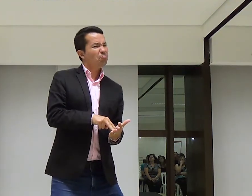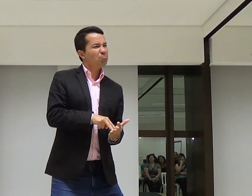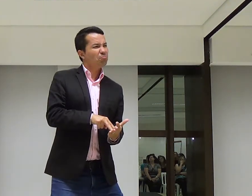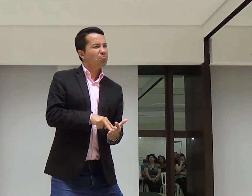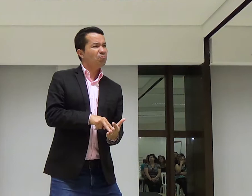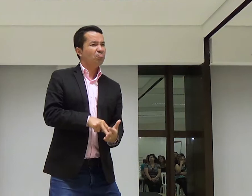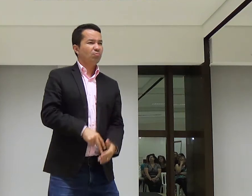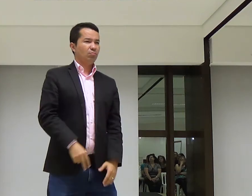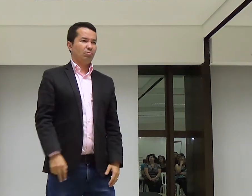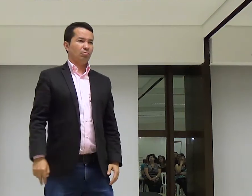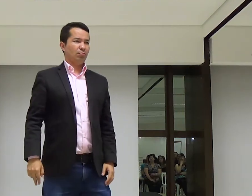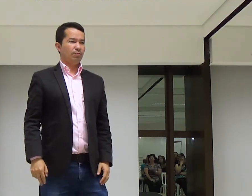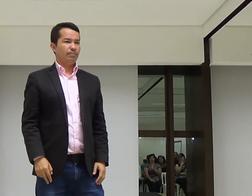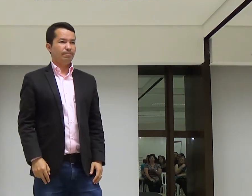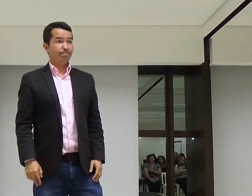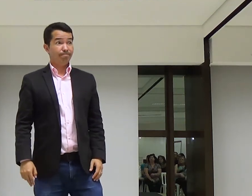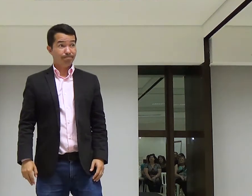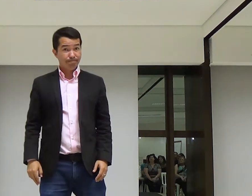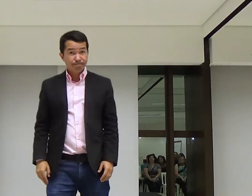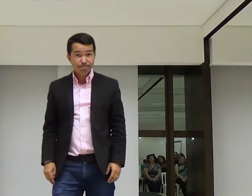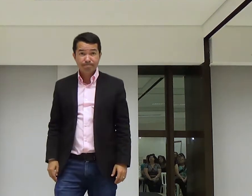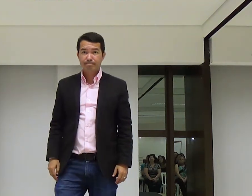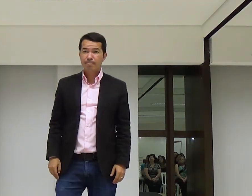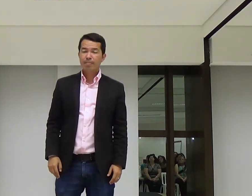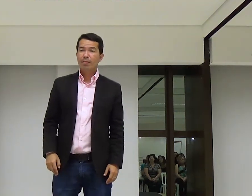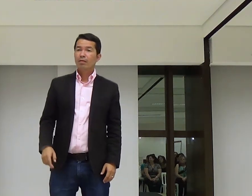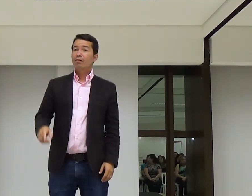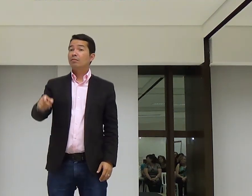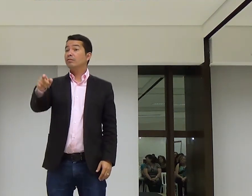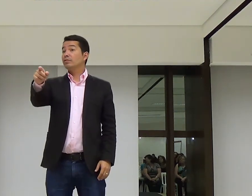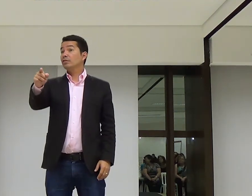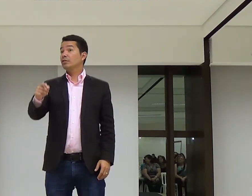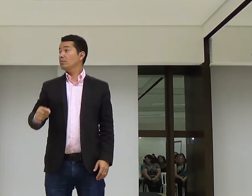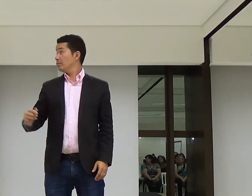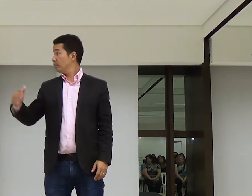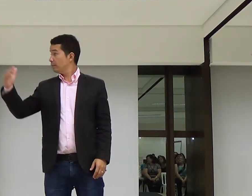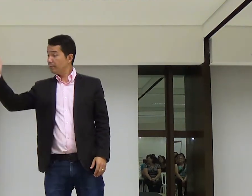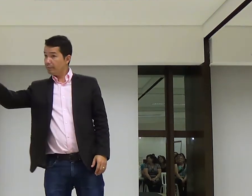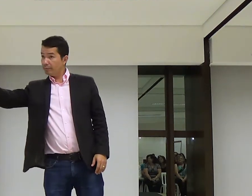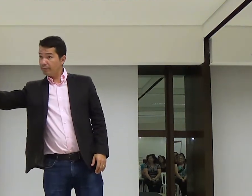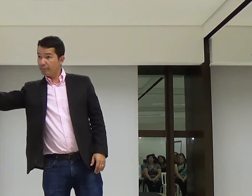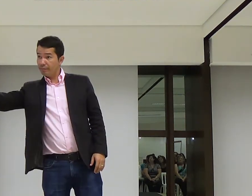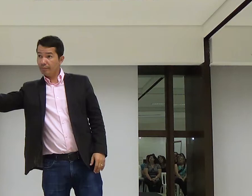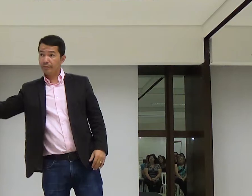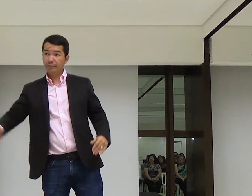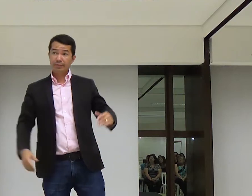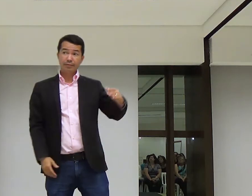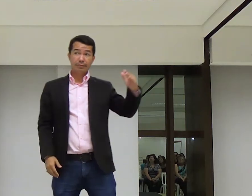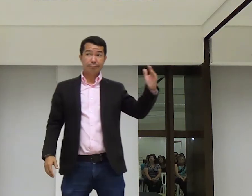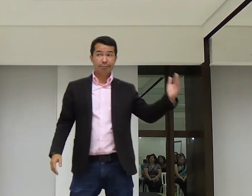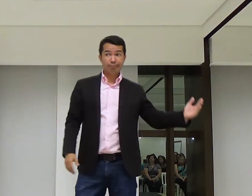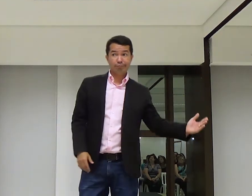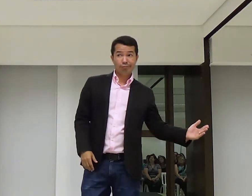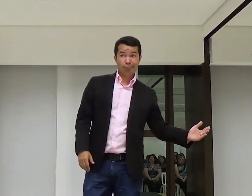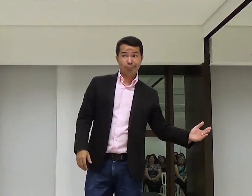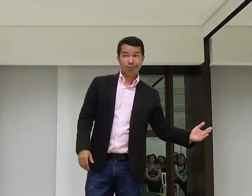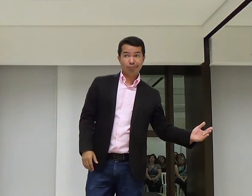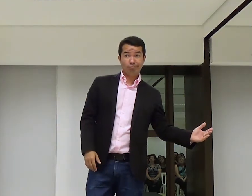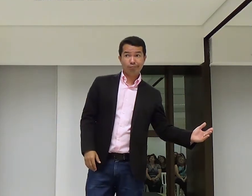problema, eu continuo firme na minha rocha. E você? Qual é a sua escolha? A casa da